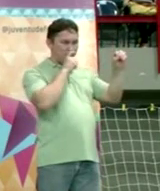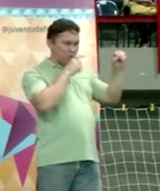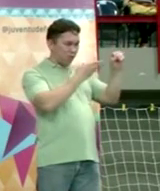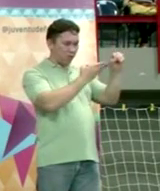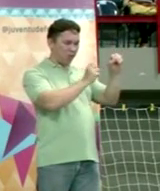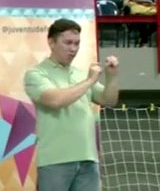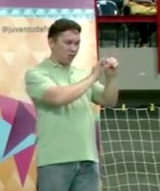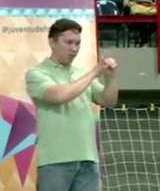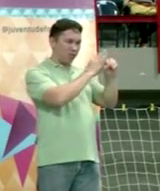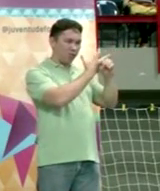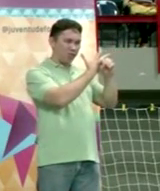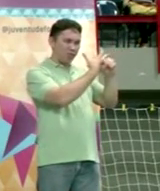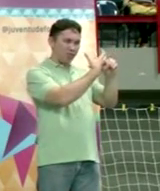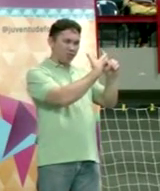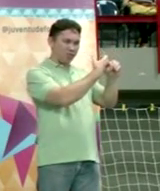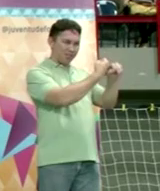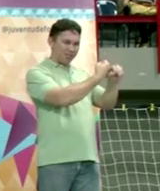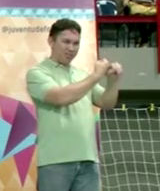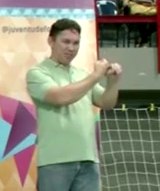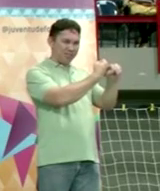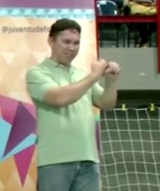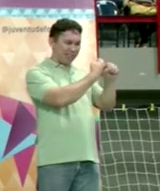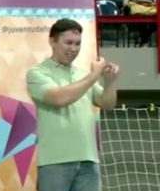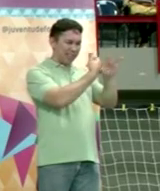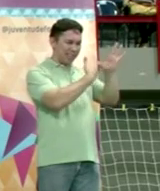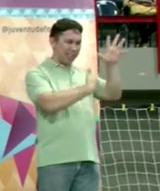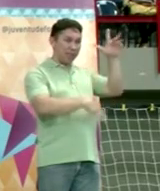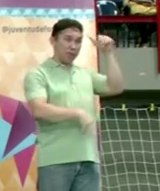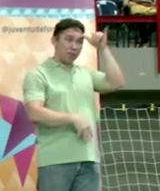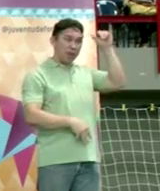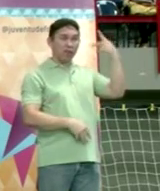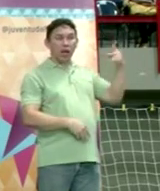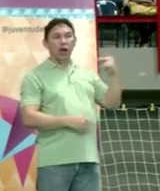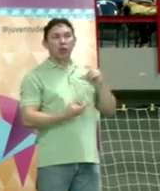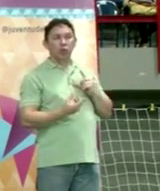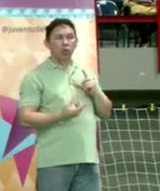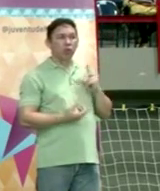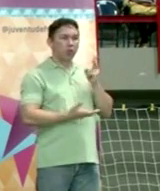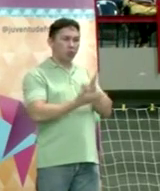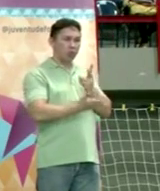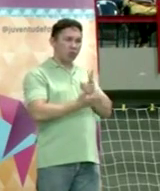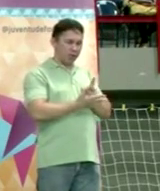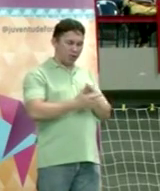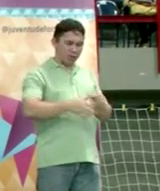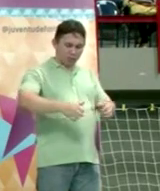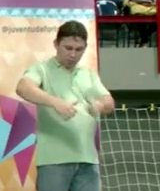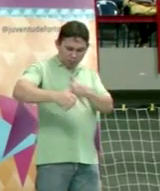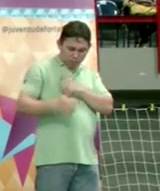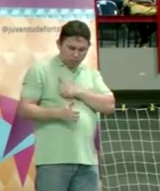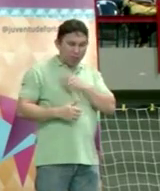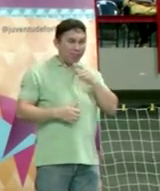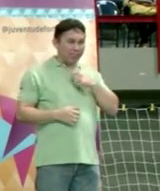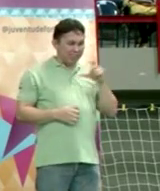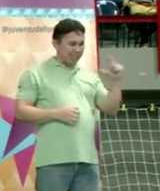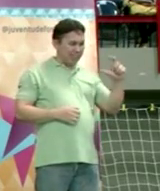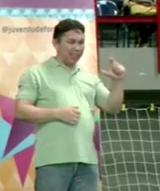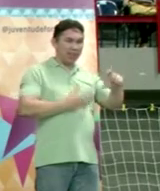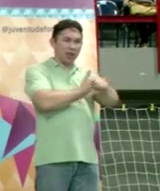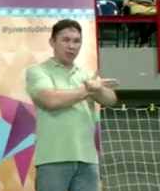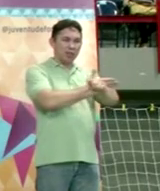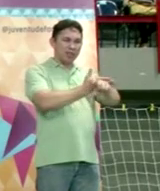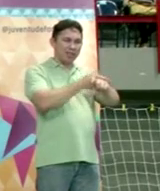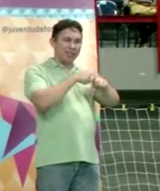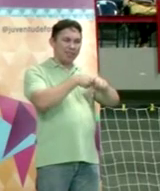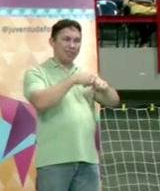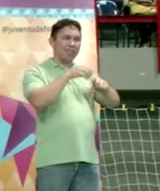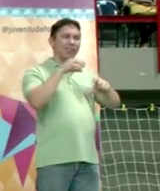e micro-organismo, proliferação. Então, para evitar isso, todas as bolsas, elas vêm com sachêzinhos de